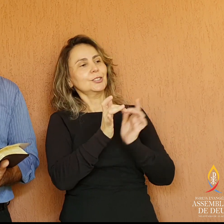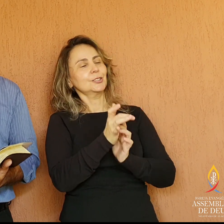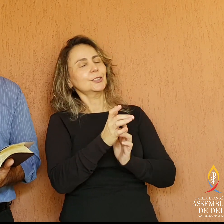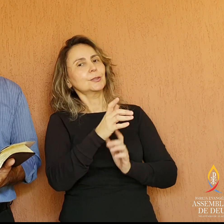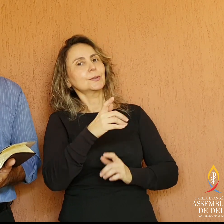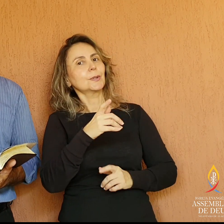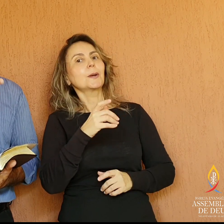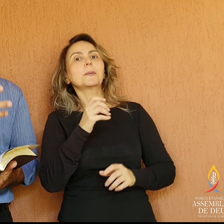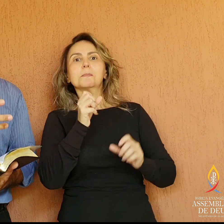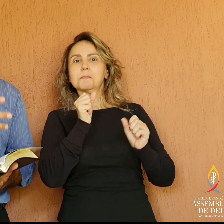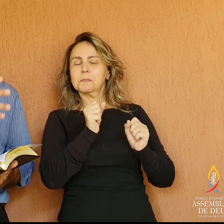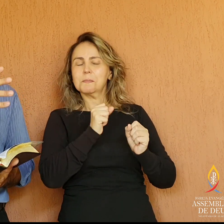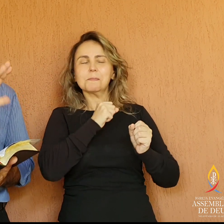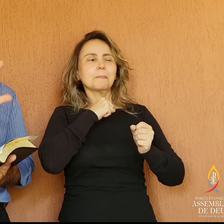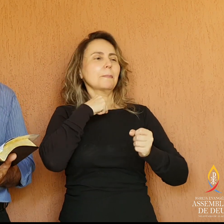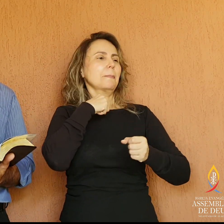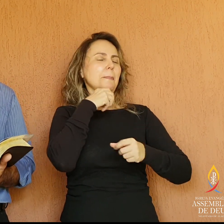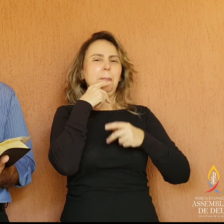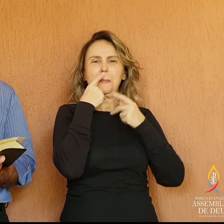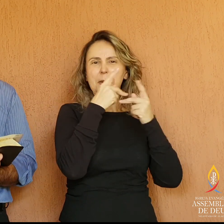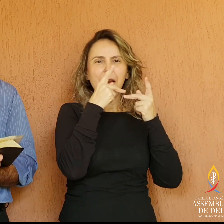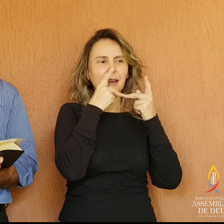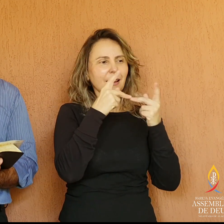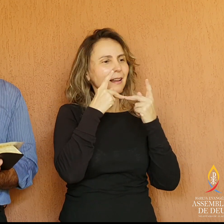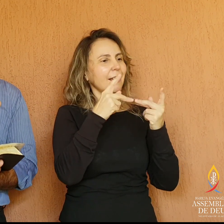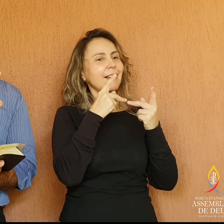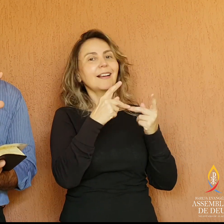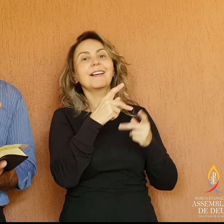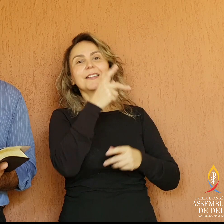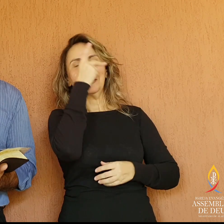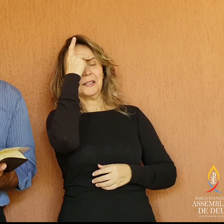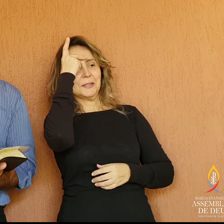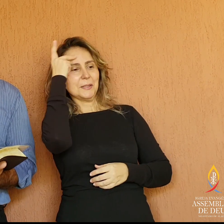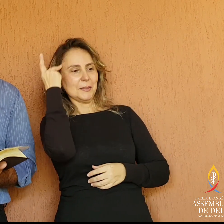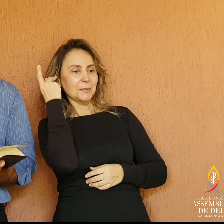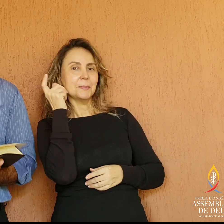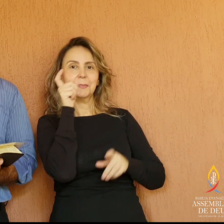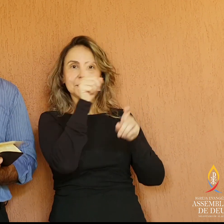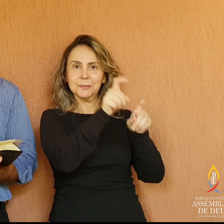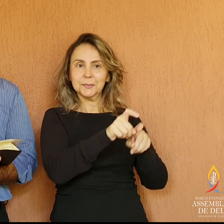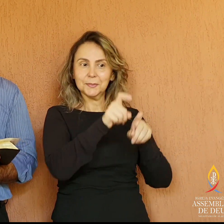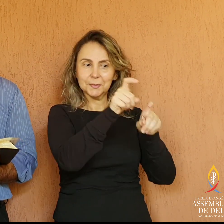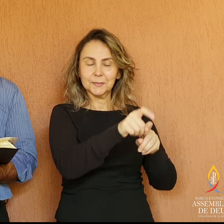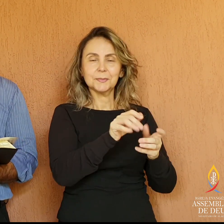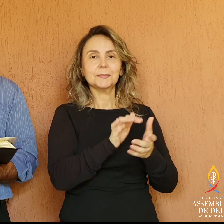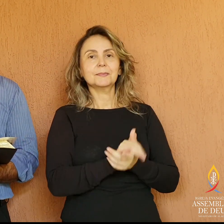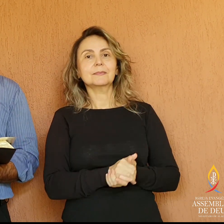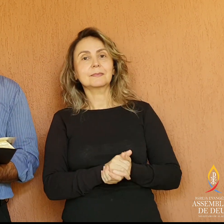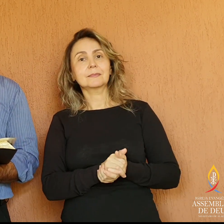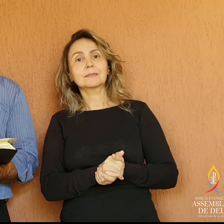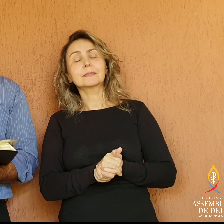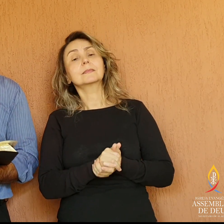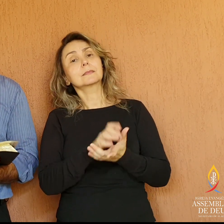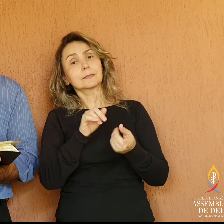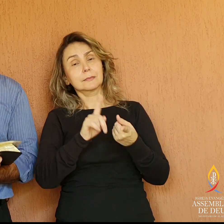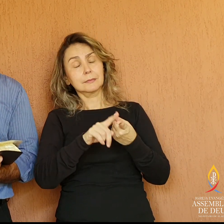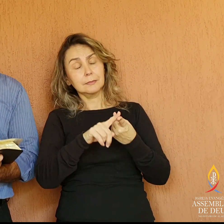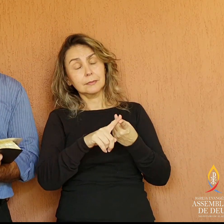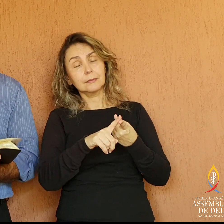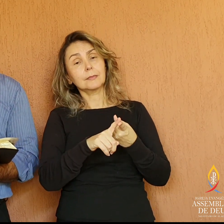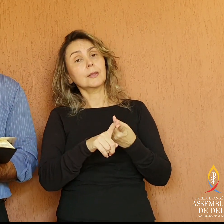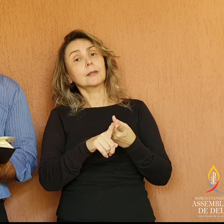evangelho para aquelas pessoas ali do campo, aquelas pessoas rurais. E ele também tinha